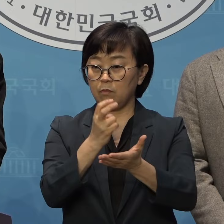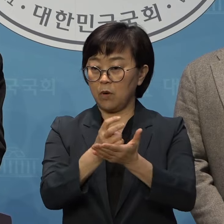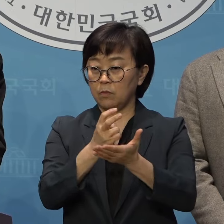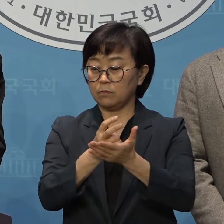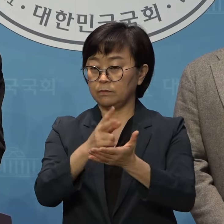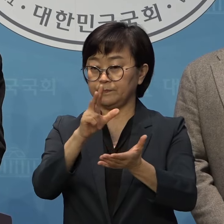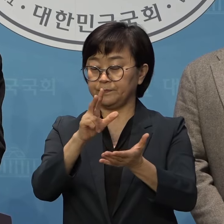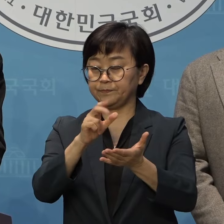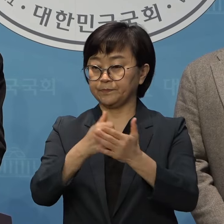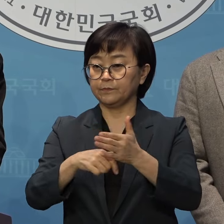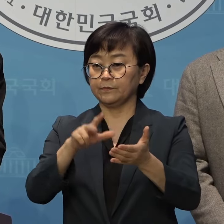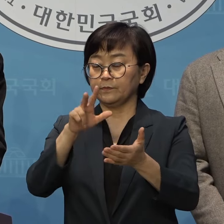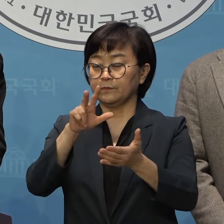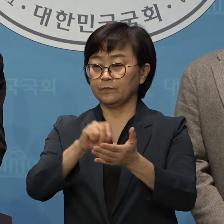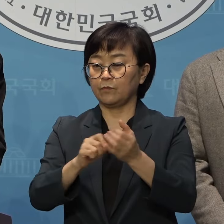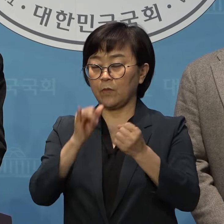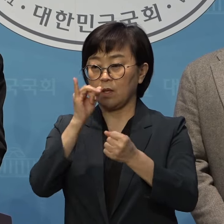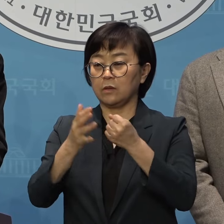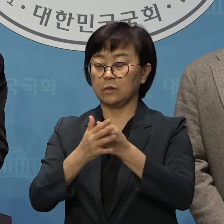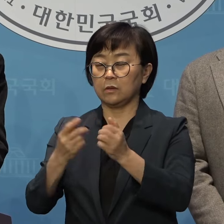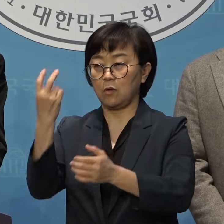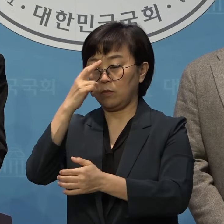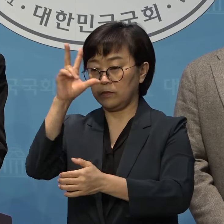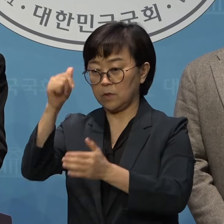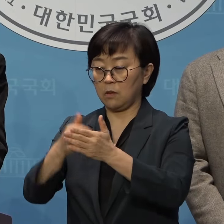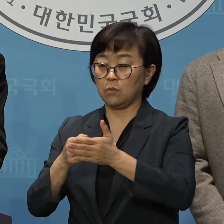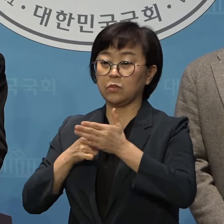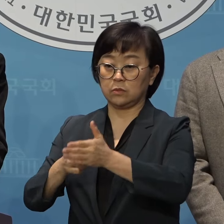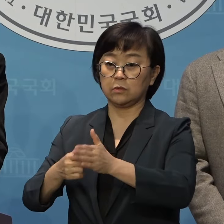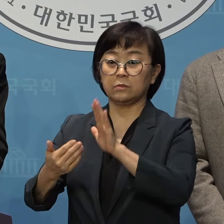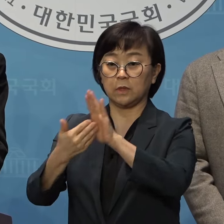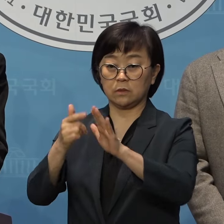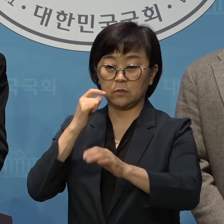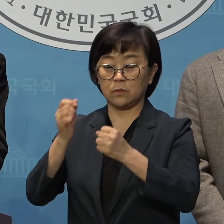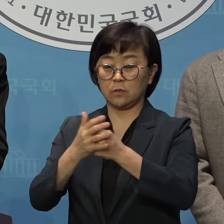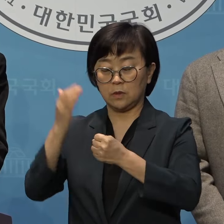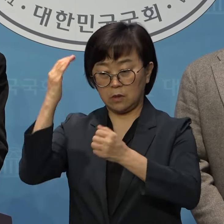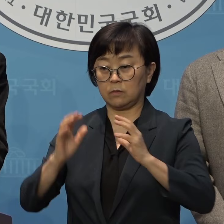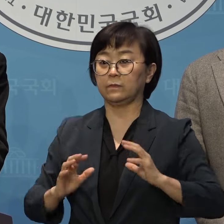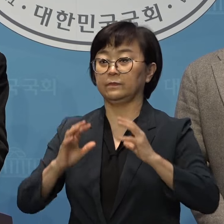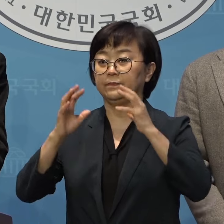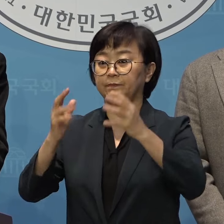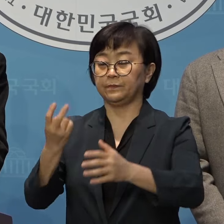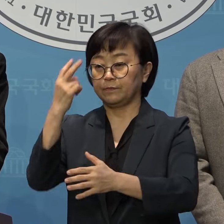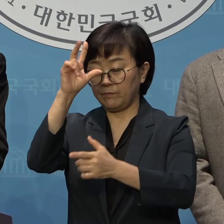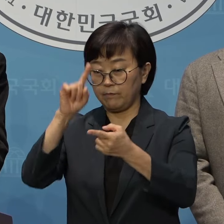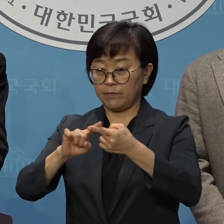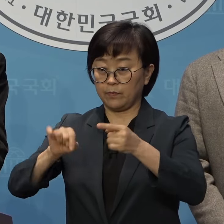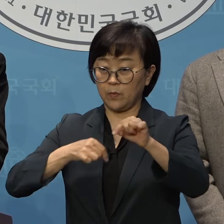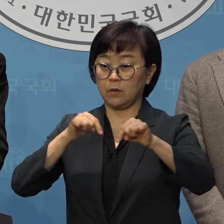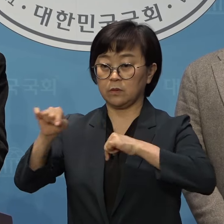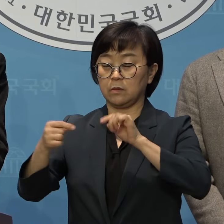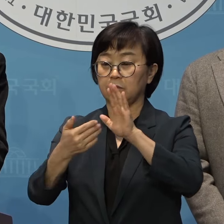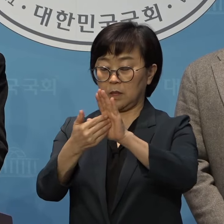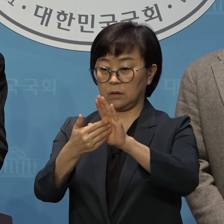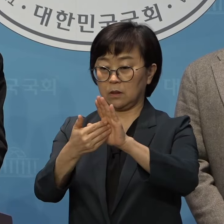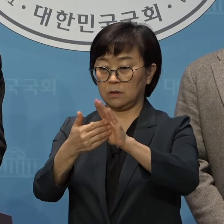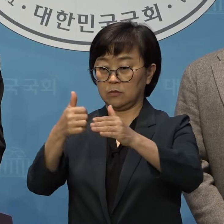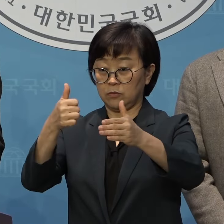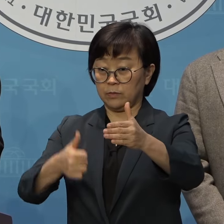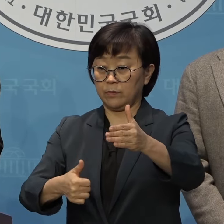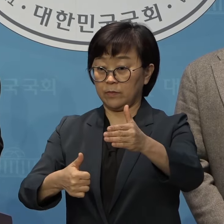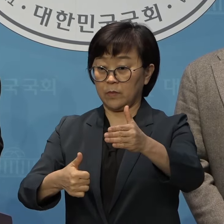리스크로 검찰 폭주를 제어하지 못하고 있습니다. 대한민국은 검찰 독재와 방탄의